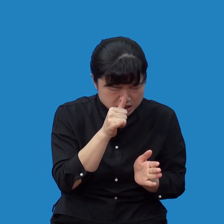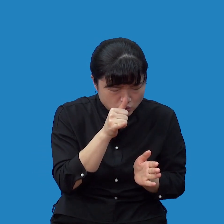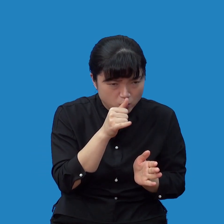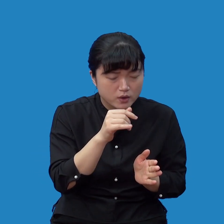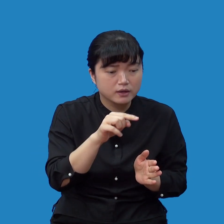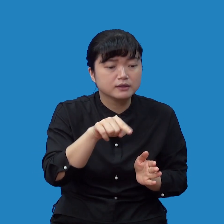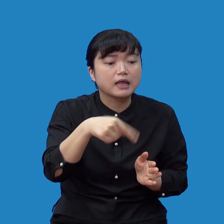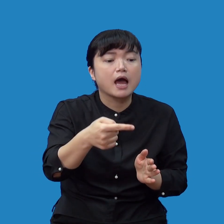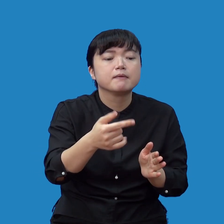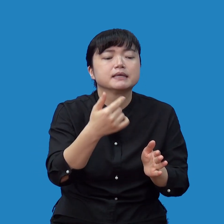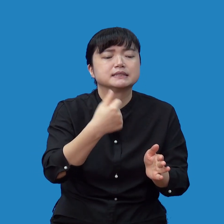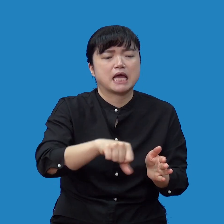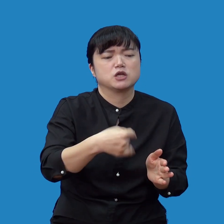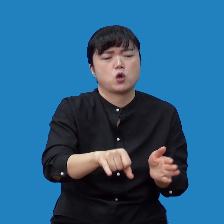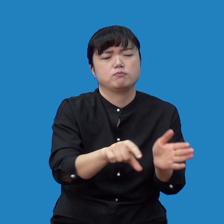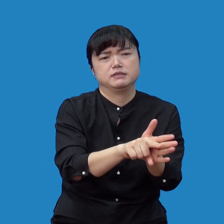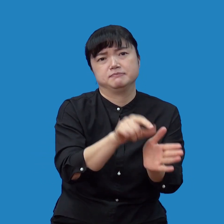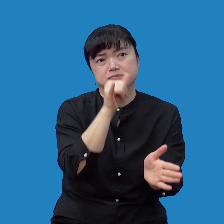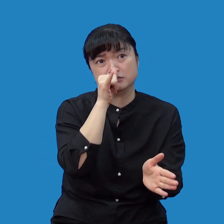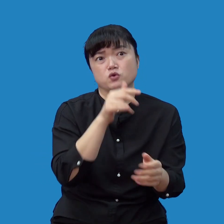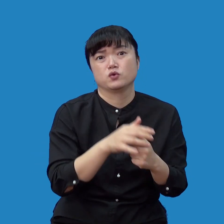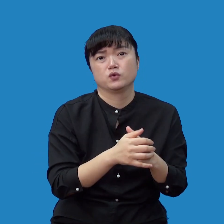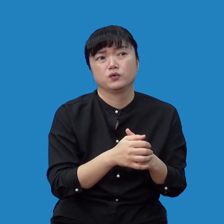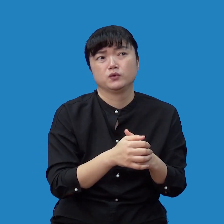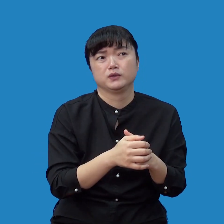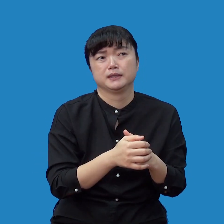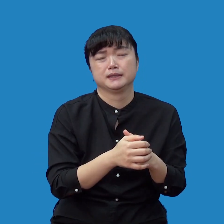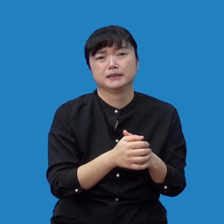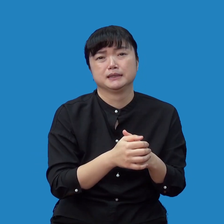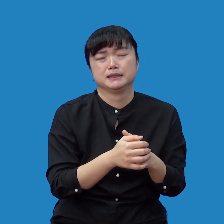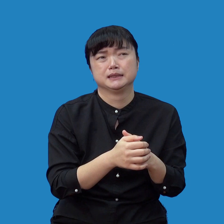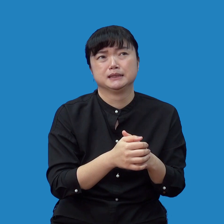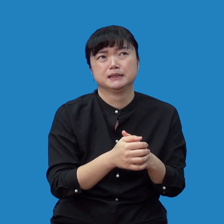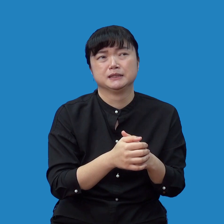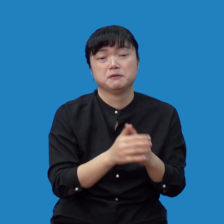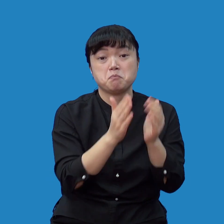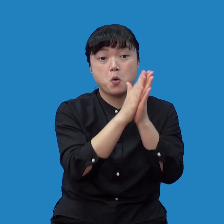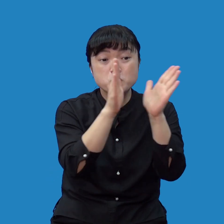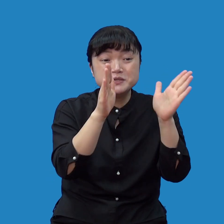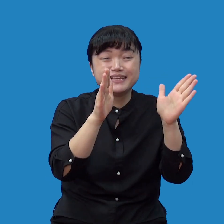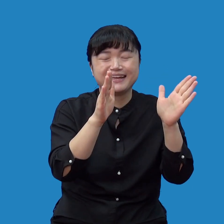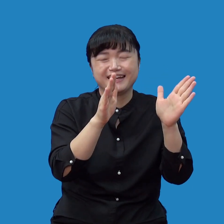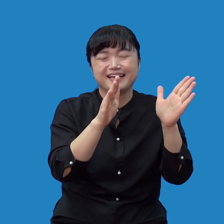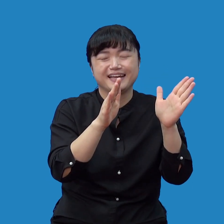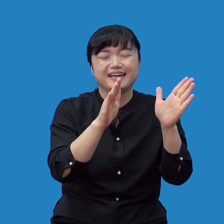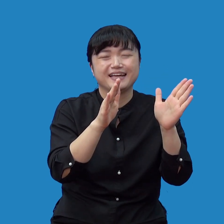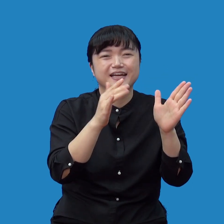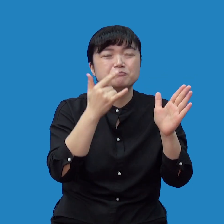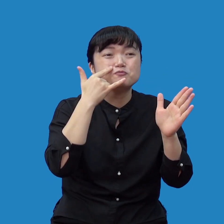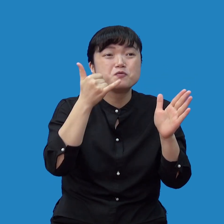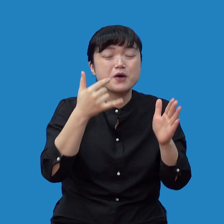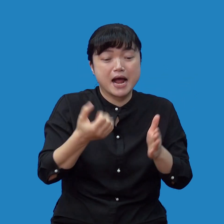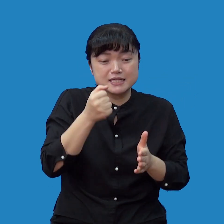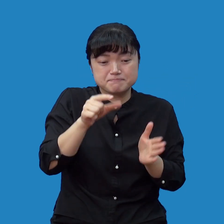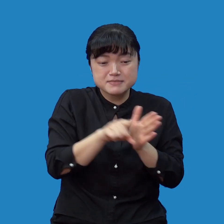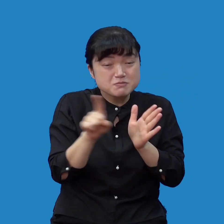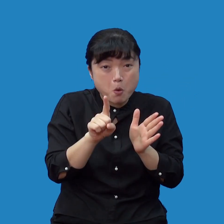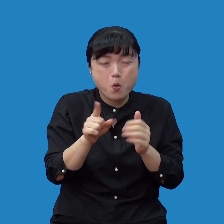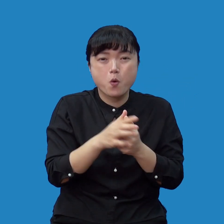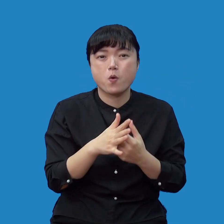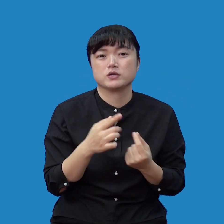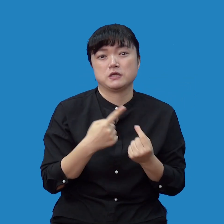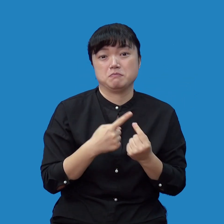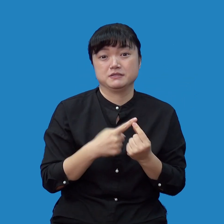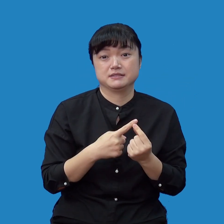그 다음에 자녀의 믿음이 있는 겁니다. 이 모세의 부모가 가진 믿음이 어떤 믿음입니까? 첫